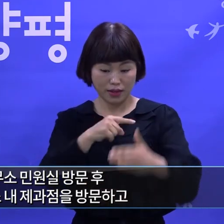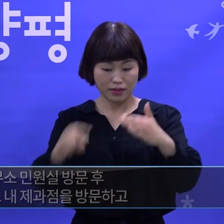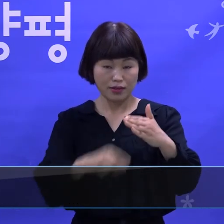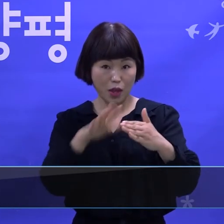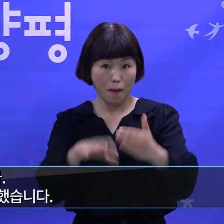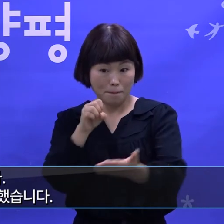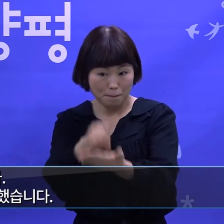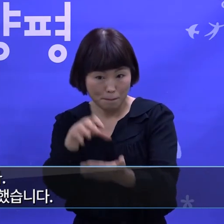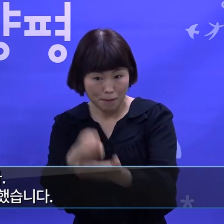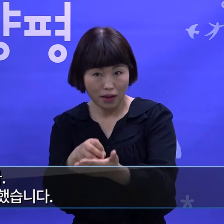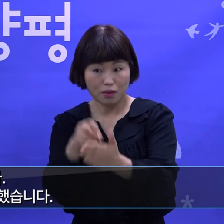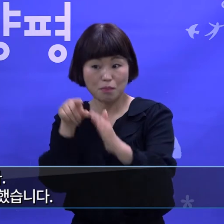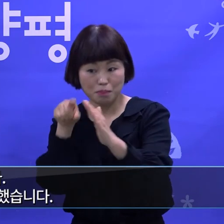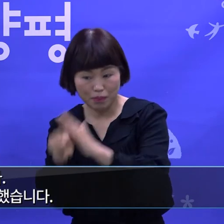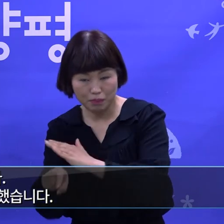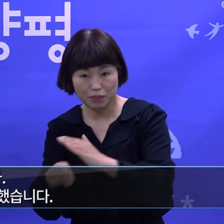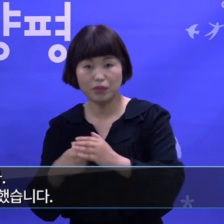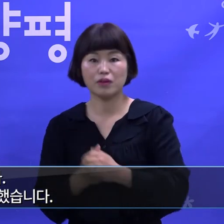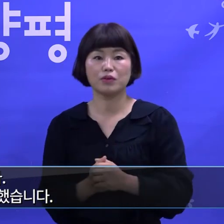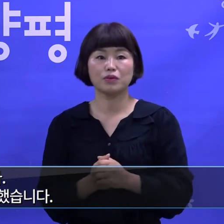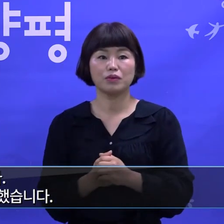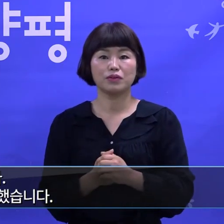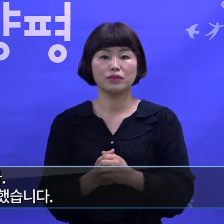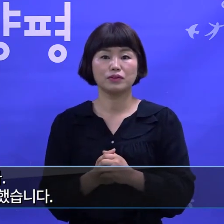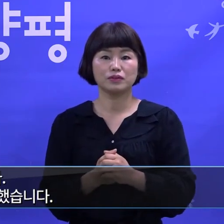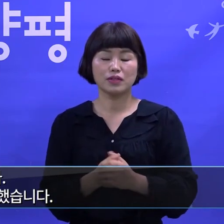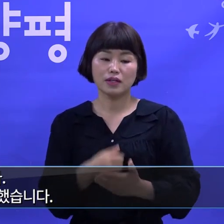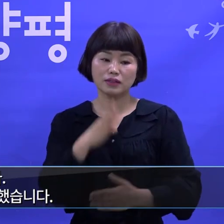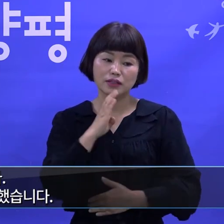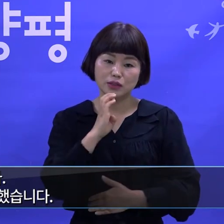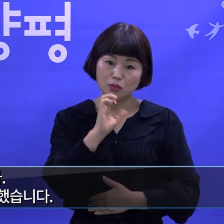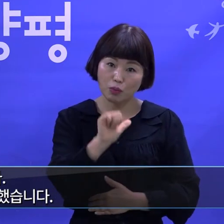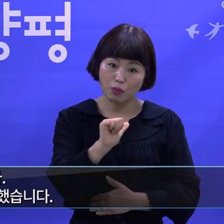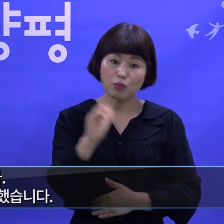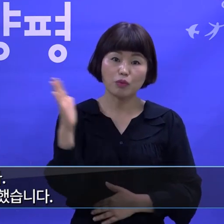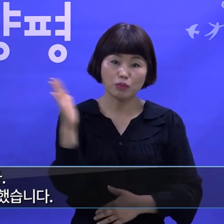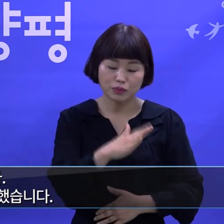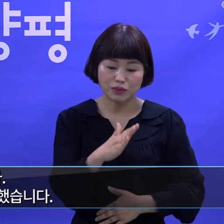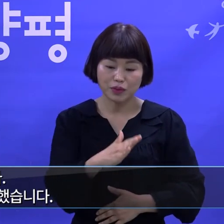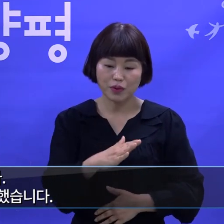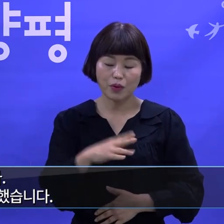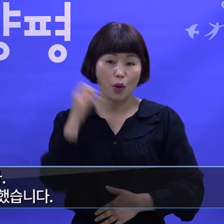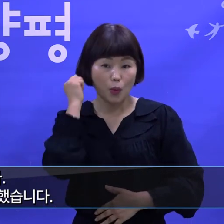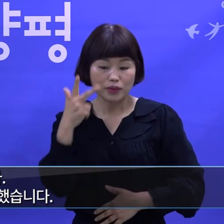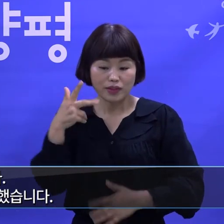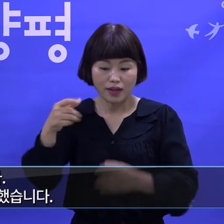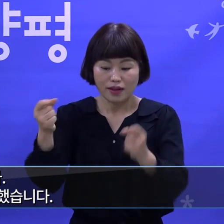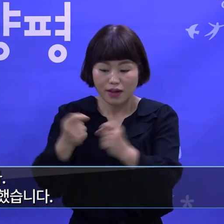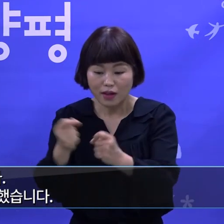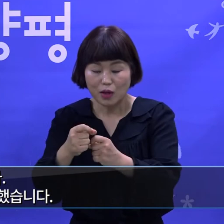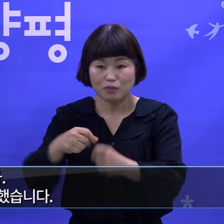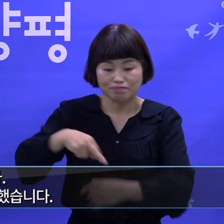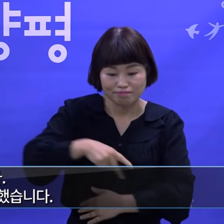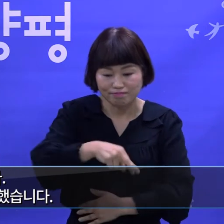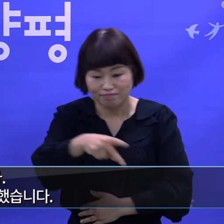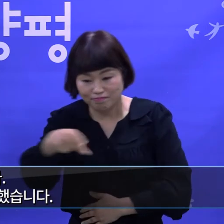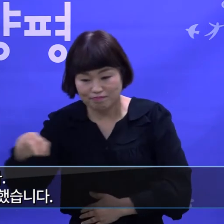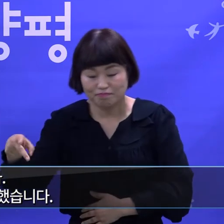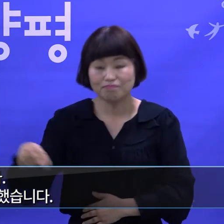방문하고 13시 45분부터 인근 산책로를